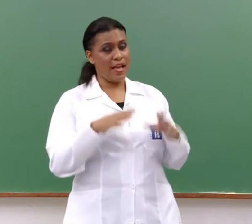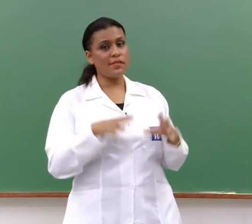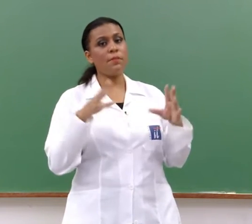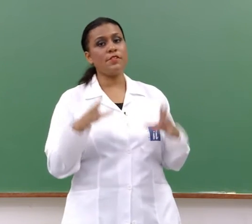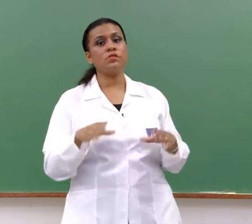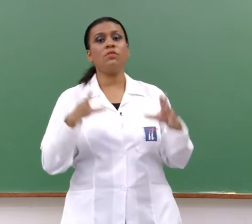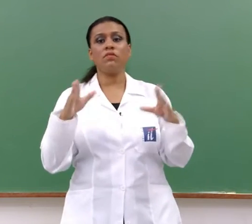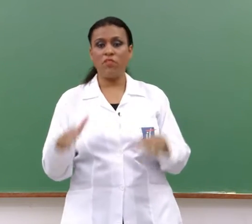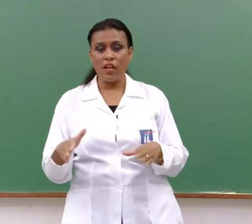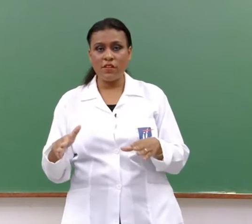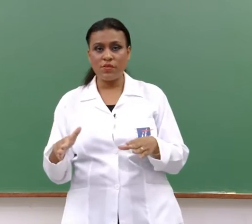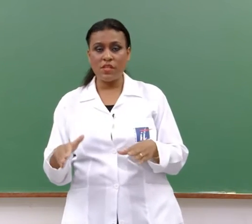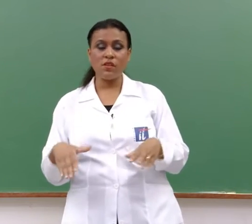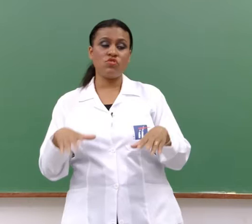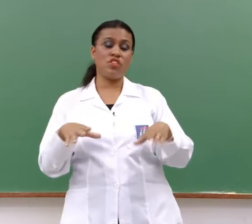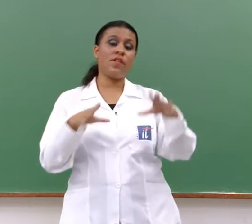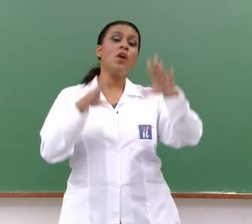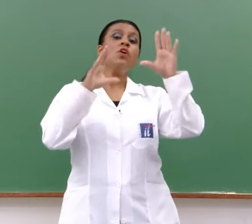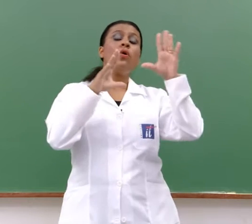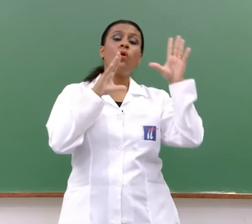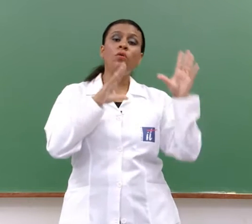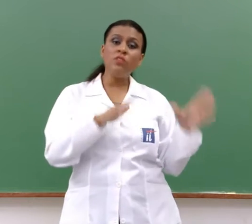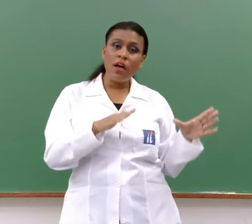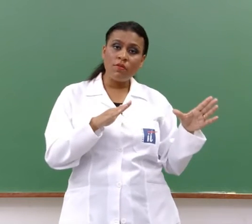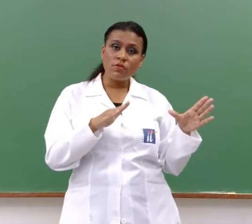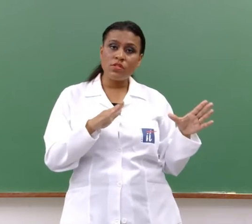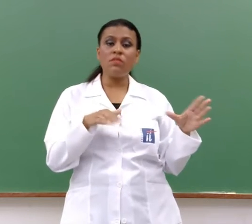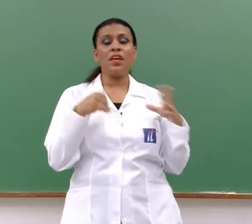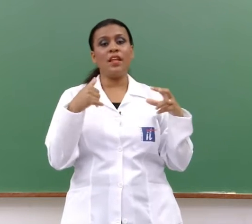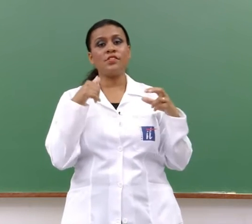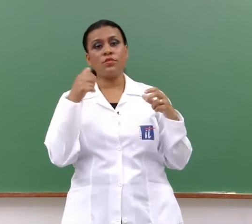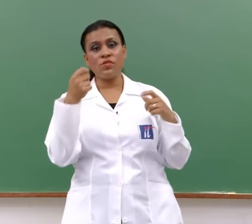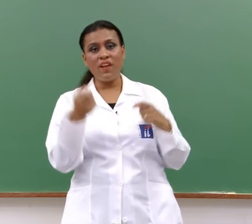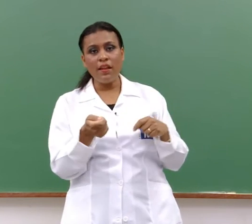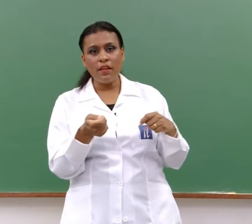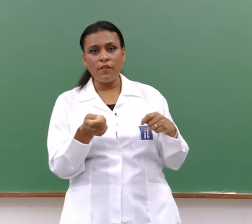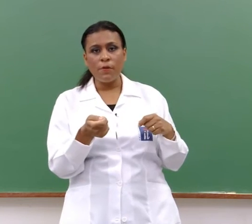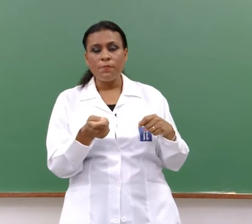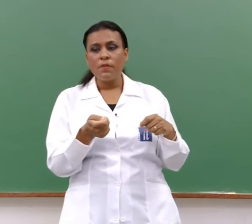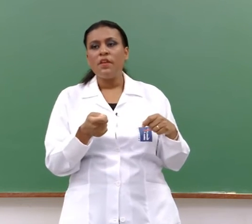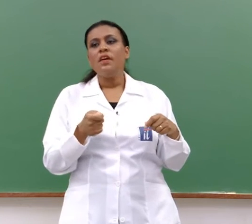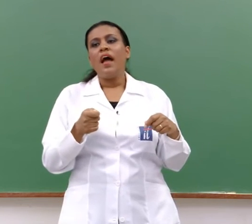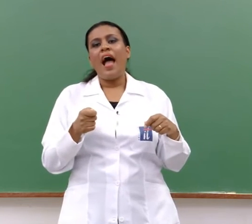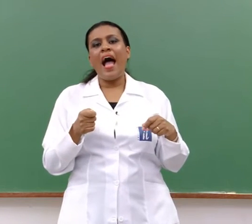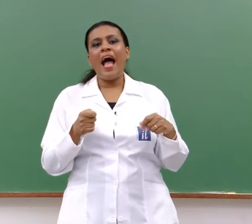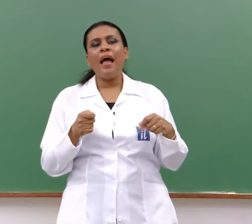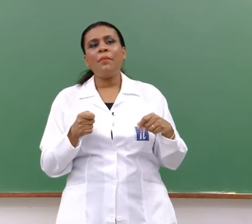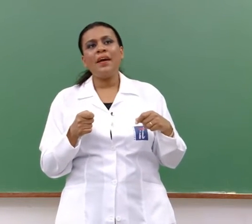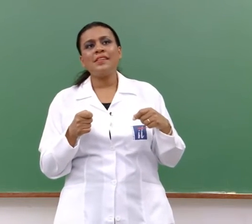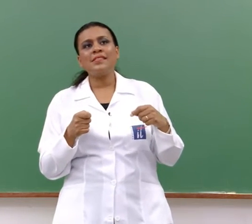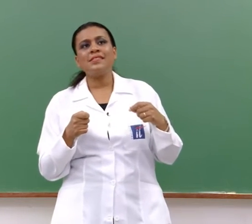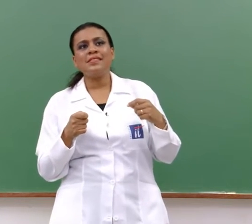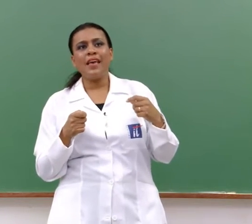esta pessoa tem deficiência auditiva ou não. São eles que nos validam. Ai, mas